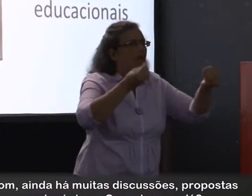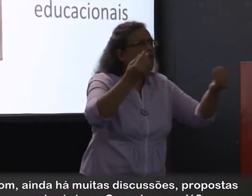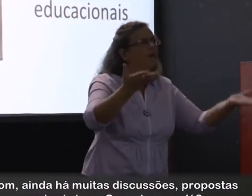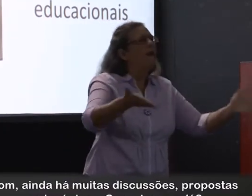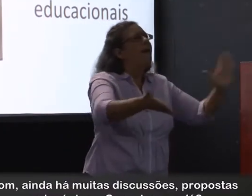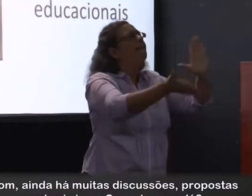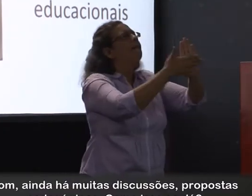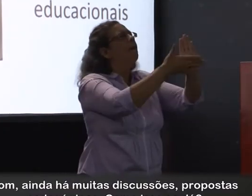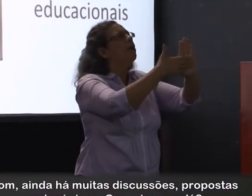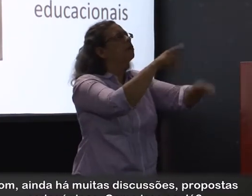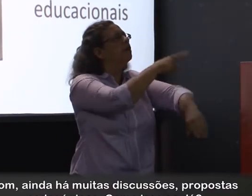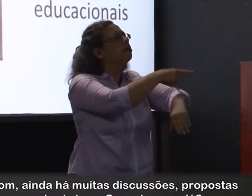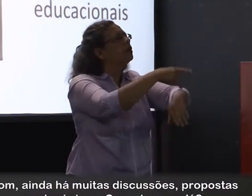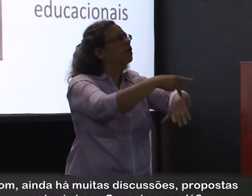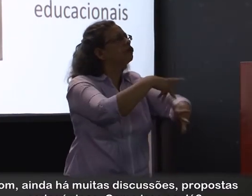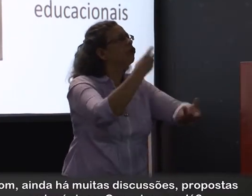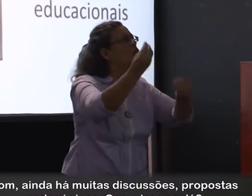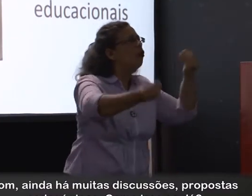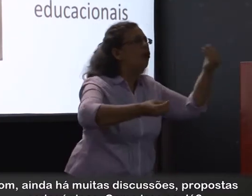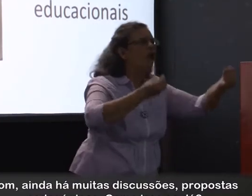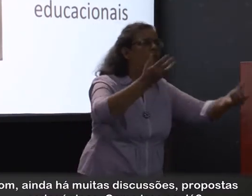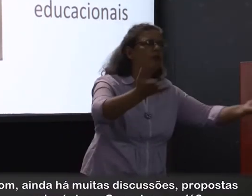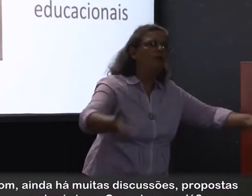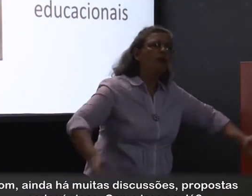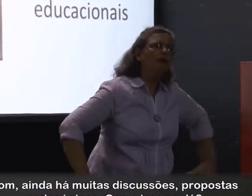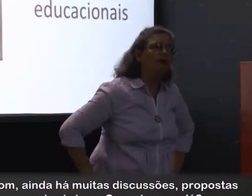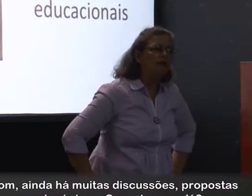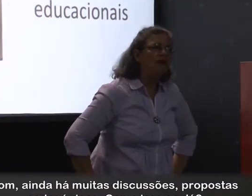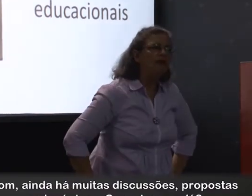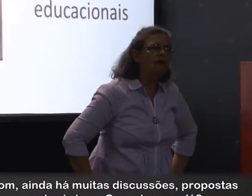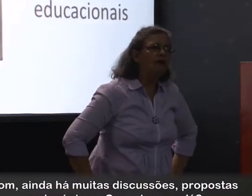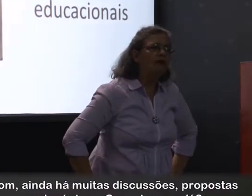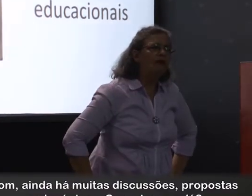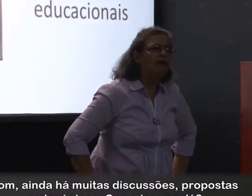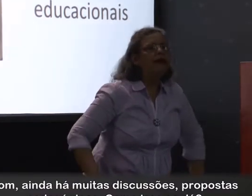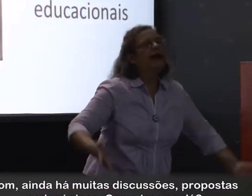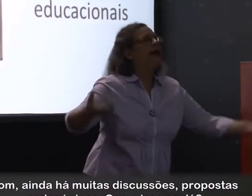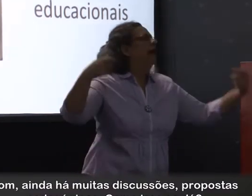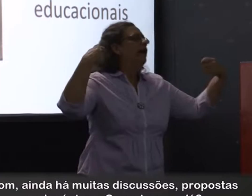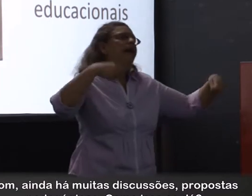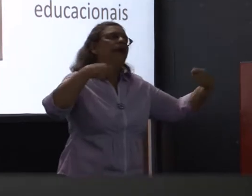Bom, ainda há muitas discussões, muitas propostas pedagógicas. Como que isso se dá?